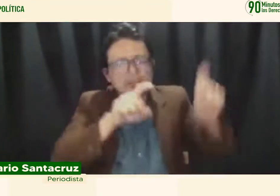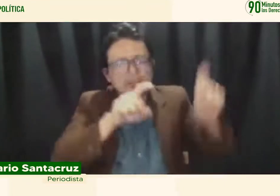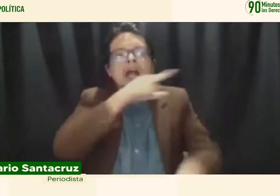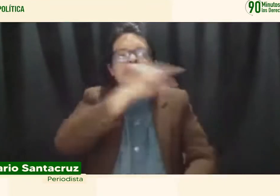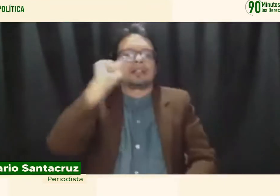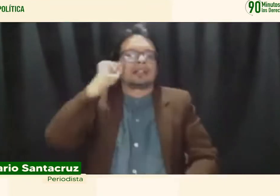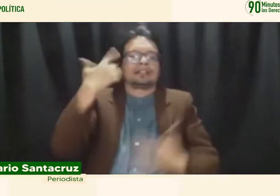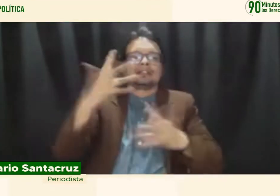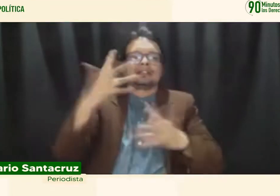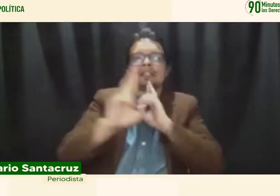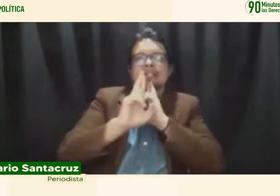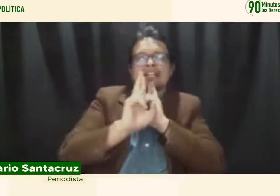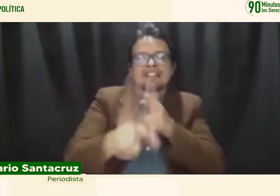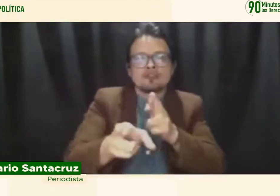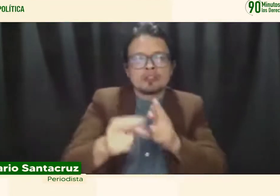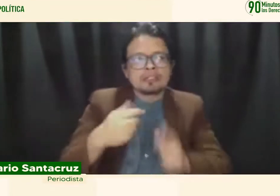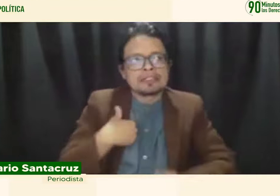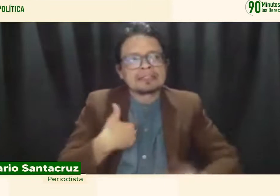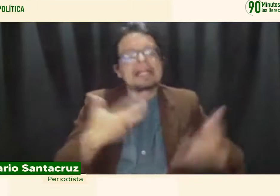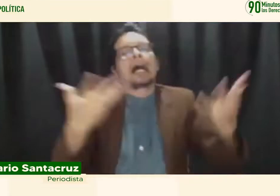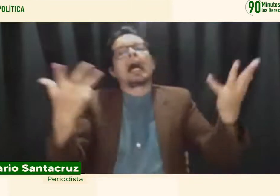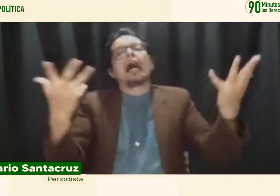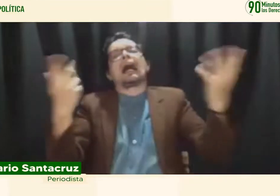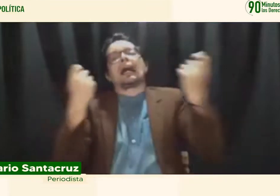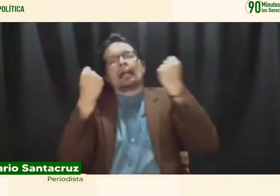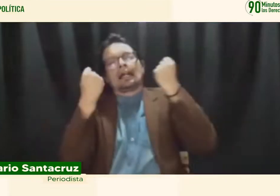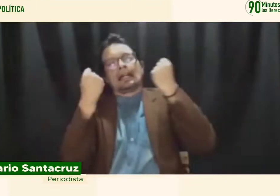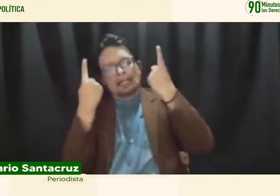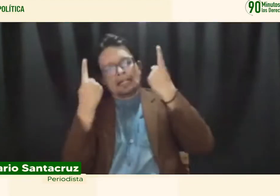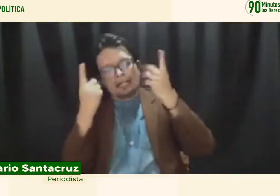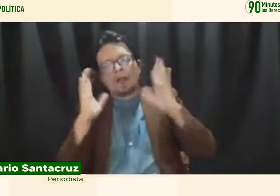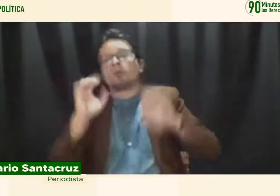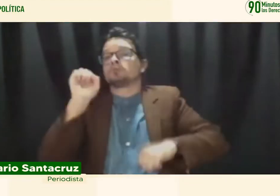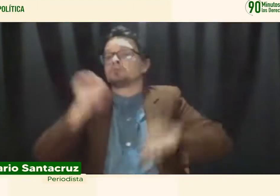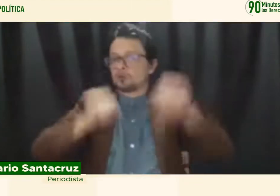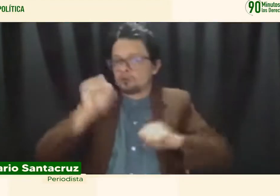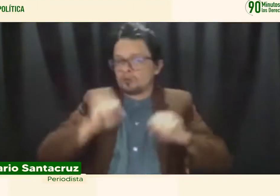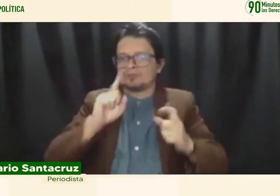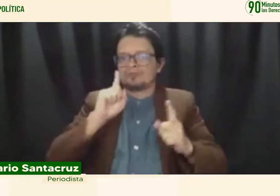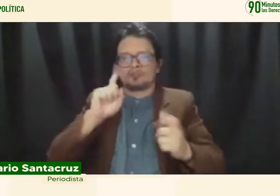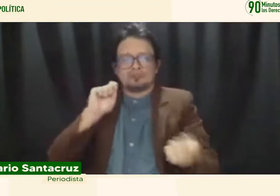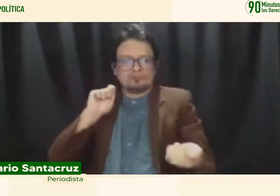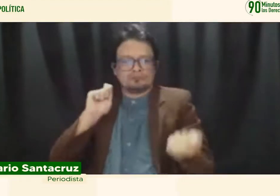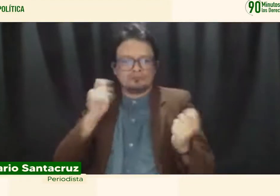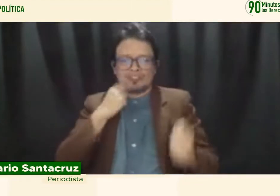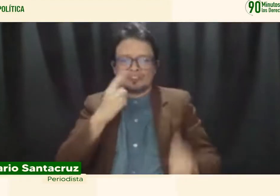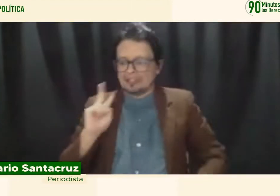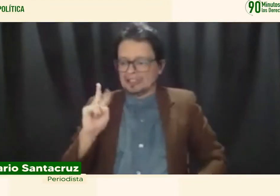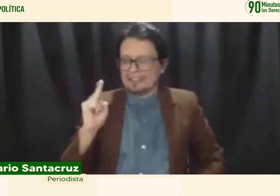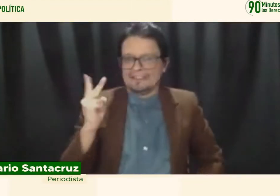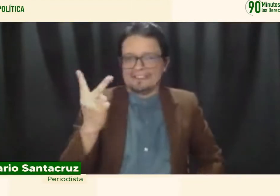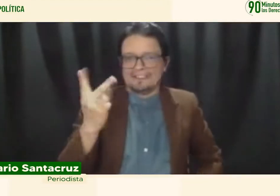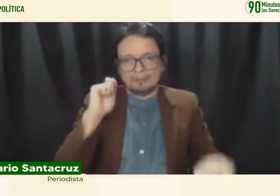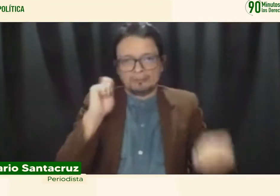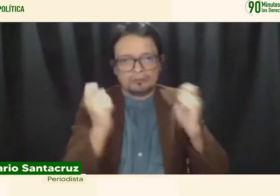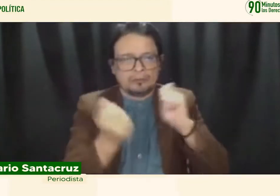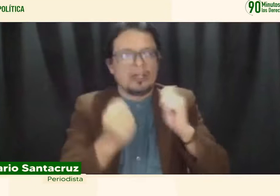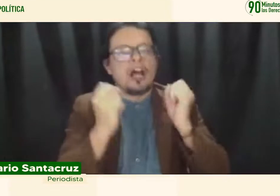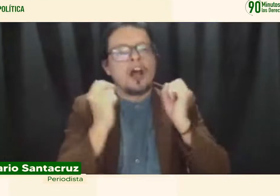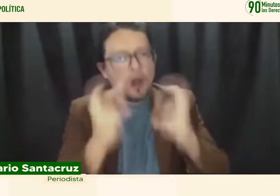inquietudes de preguntas como el vídeo que publique en mis redes sociales y qué energía respondió entonces es importante como han